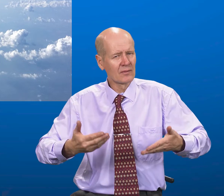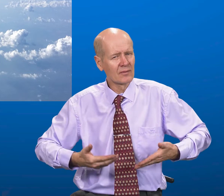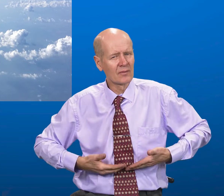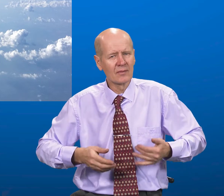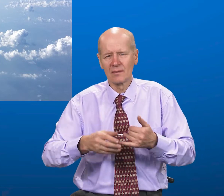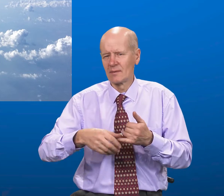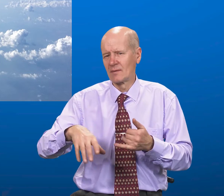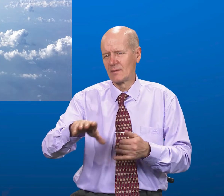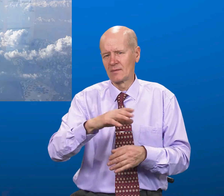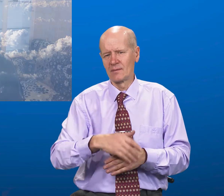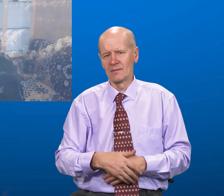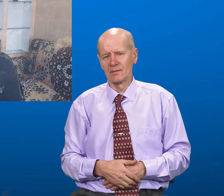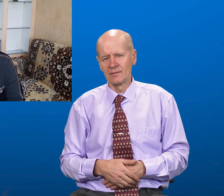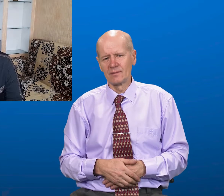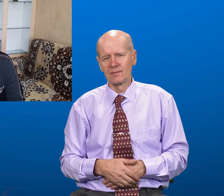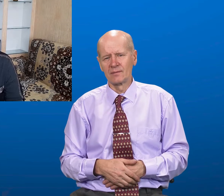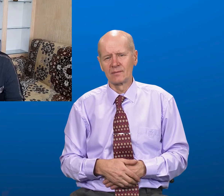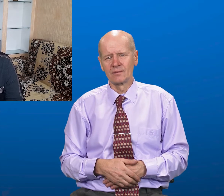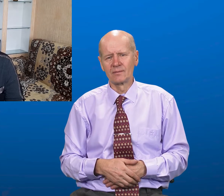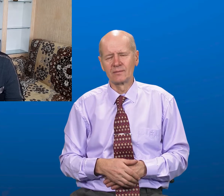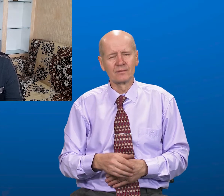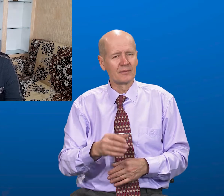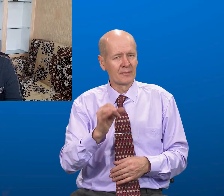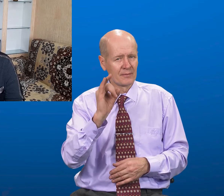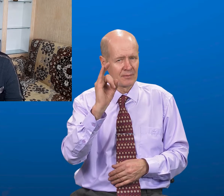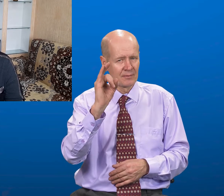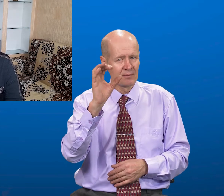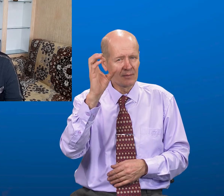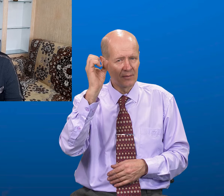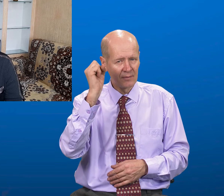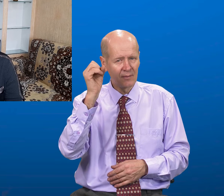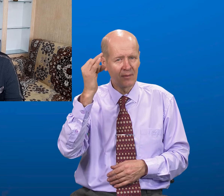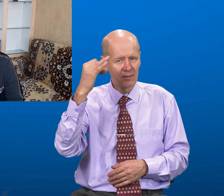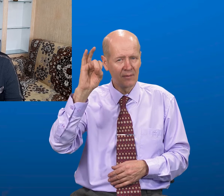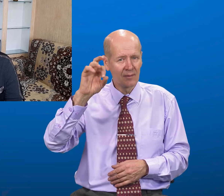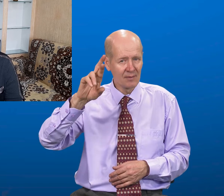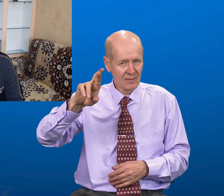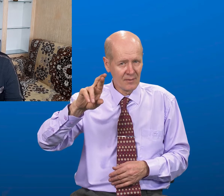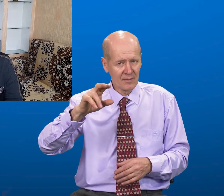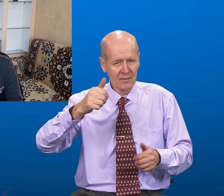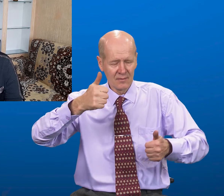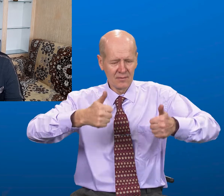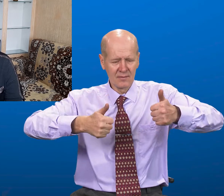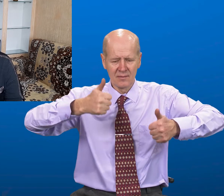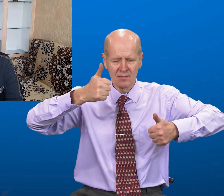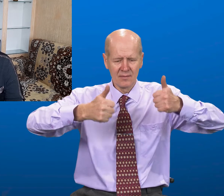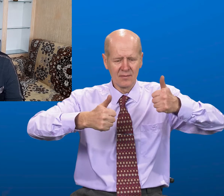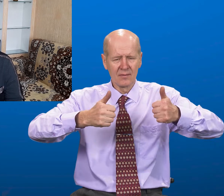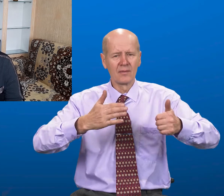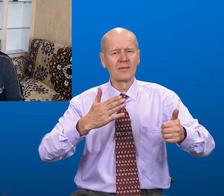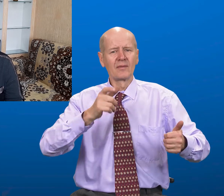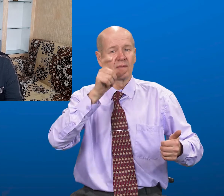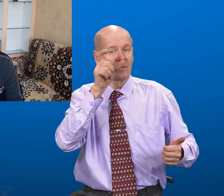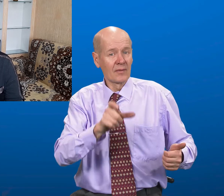и малозначимости. Исаия сравнивает человека с травой, которую мы с вами можем